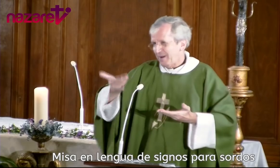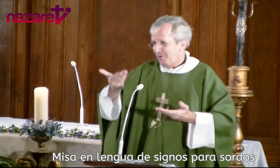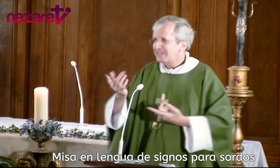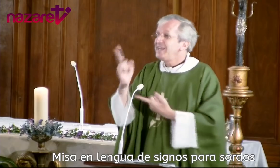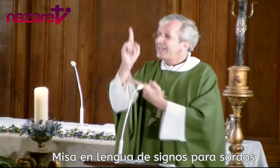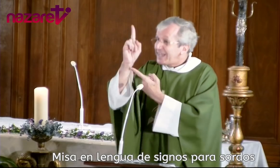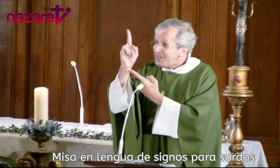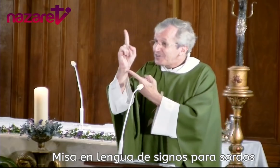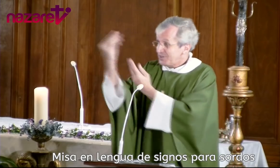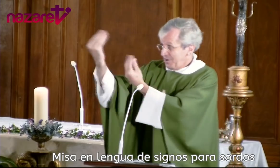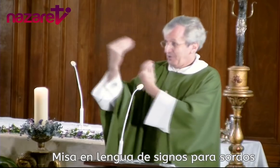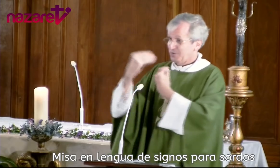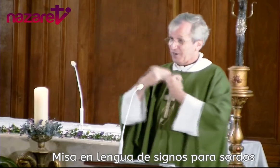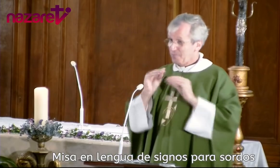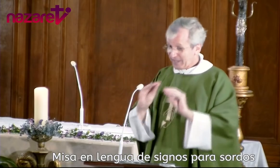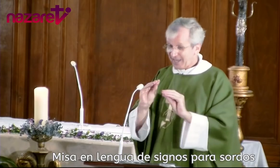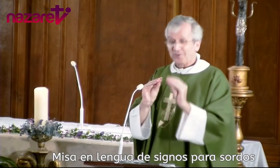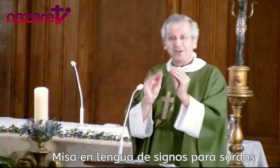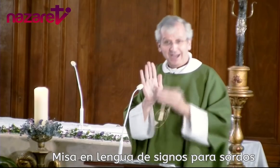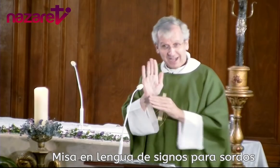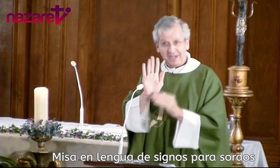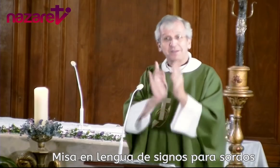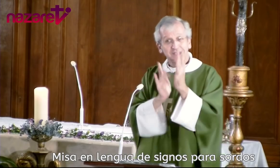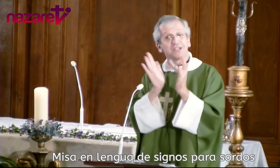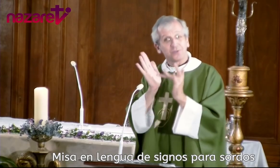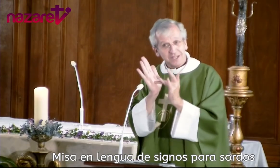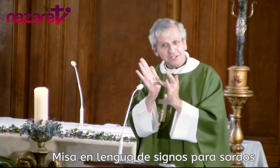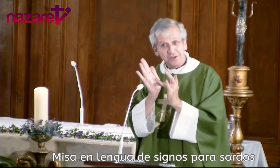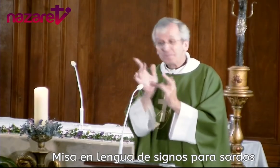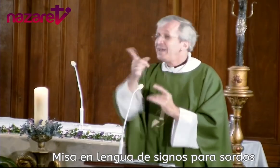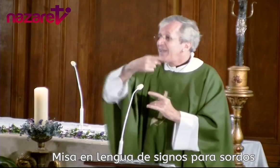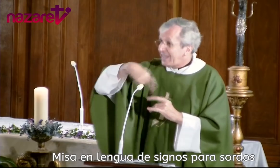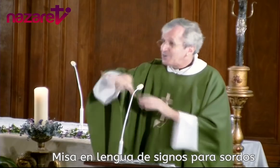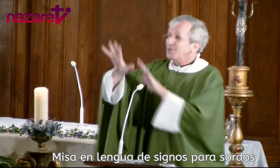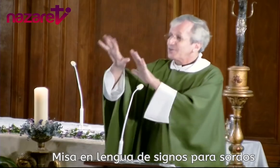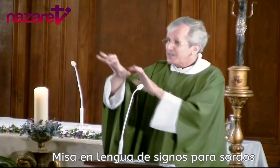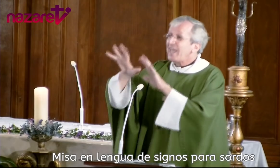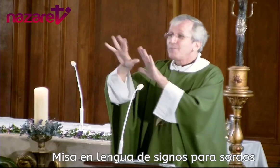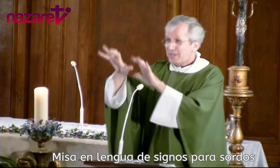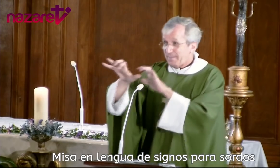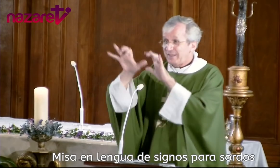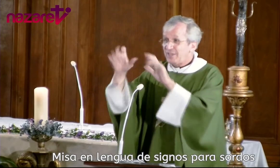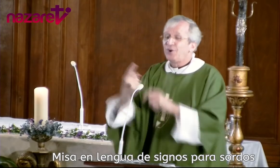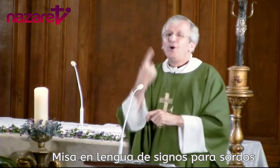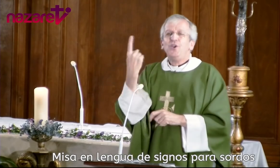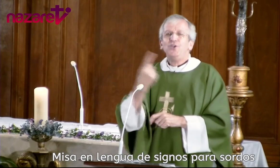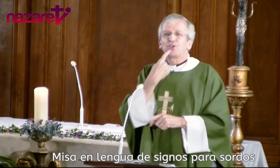valores que Dios nos ha comunicado a través de Jesucristo, que nosotros hemos aprendido no solo